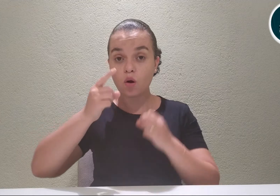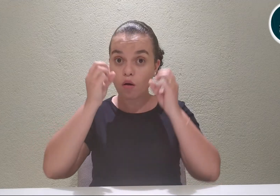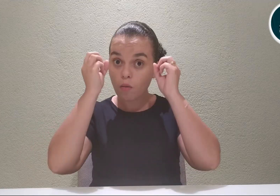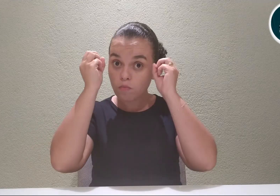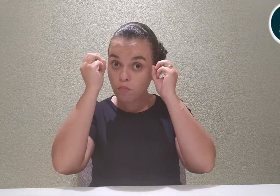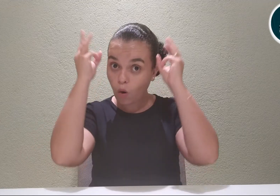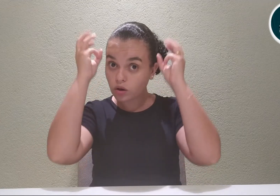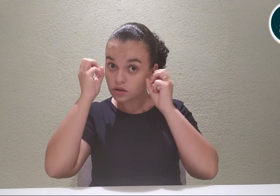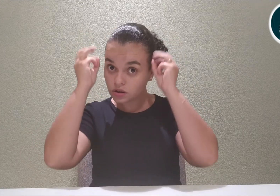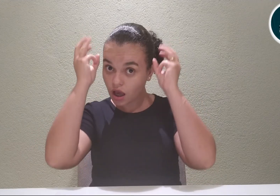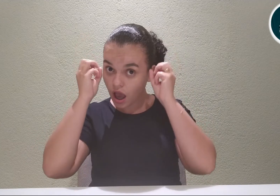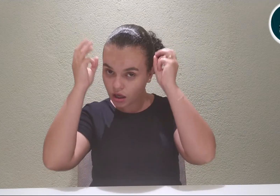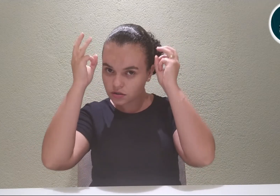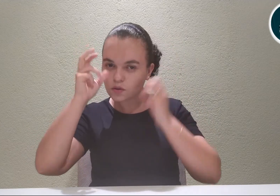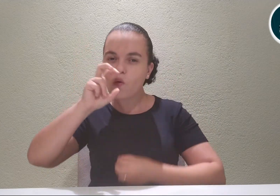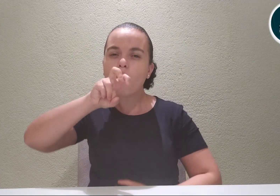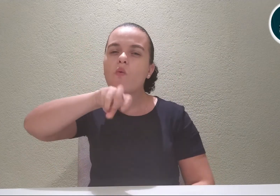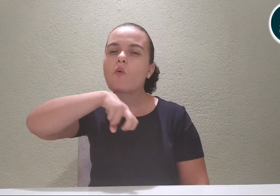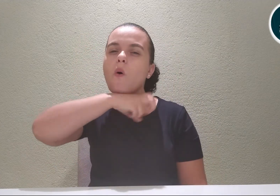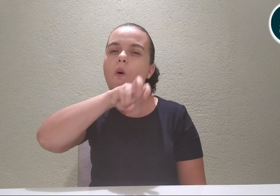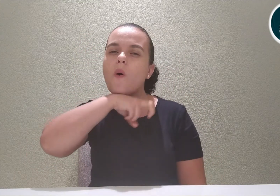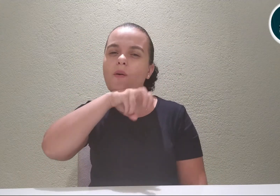Deus havia mandado que Moisés